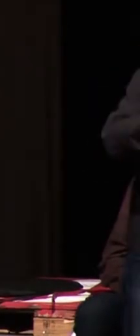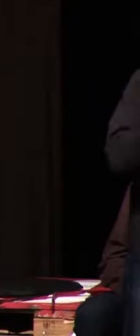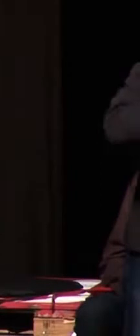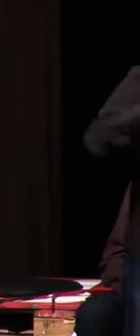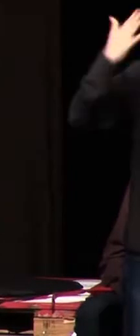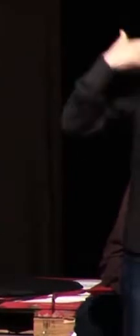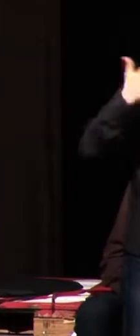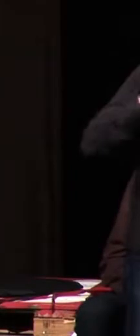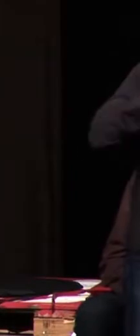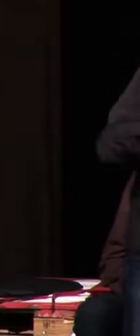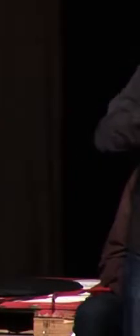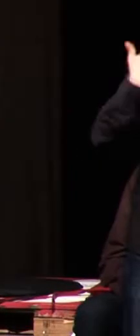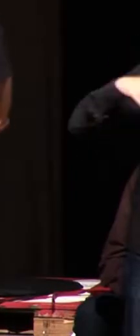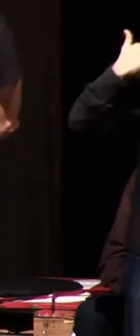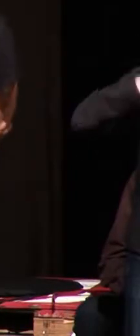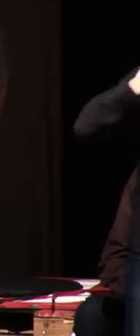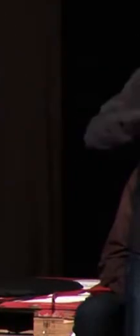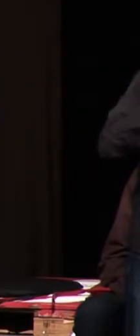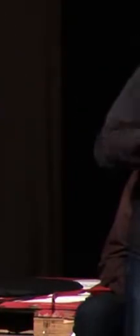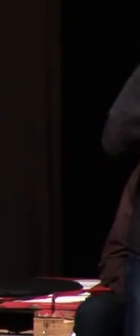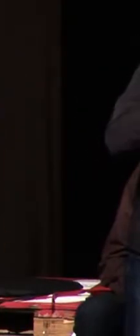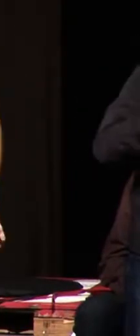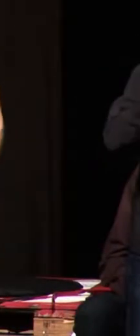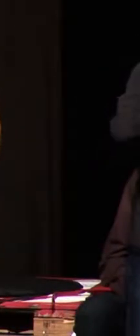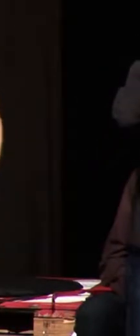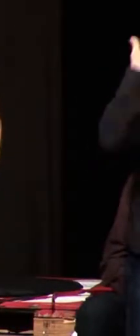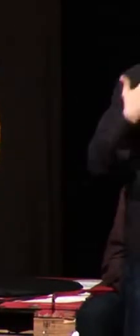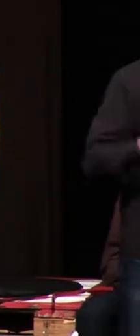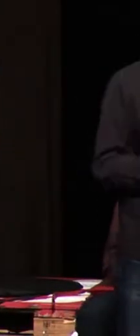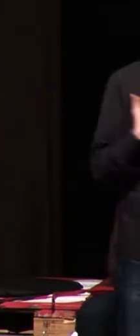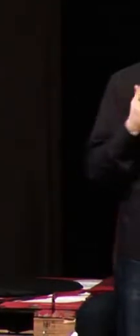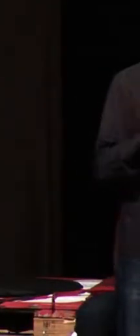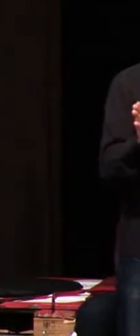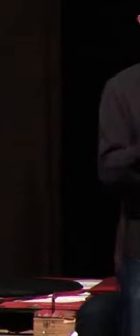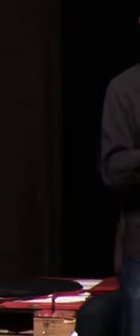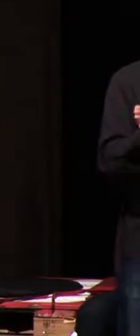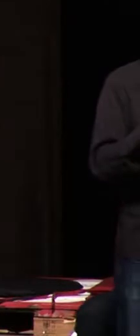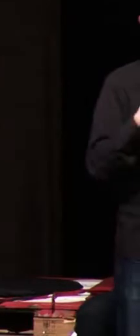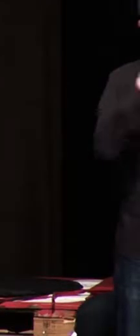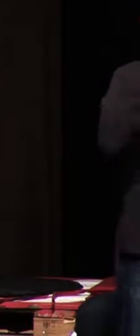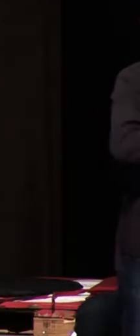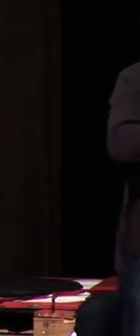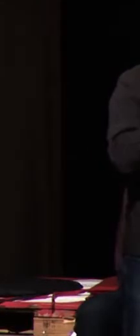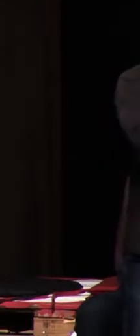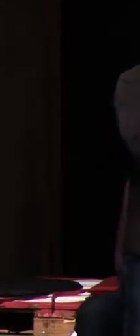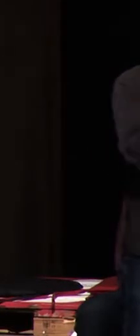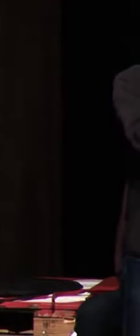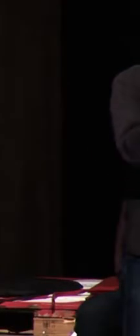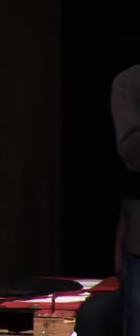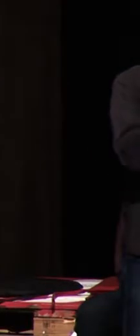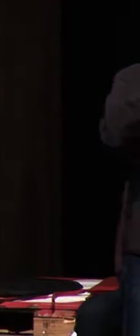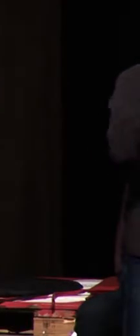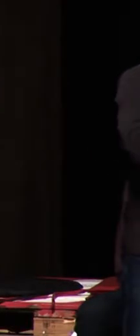abans que nosaltres està lluitant per aquest país i per la llibertat del nostre poble. Llavors, davant d'aquesta dicotomia, nosaltres ho tenim clar, hi ha un eix normal, hi ha un